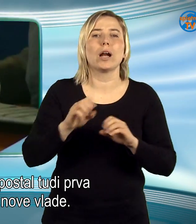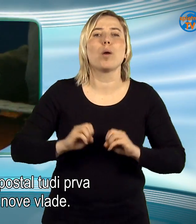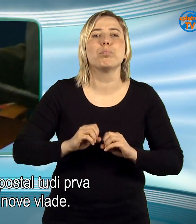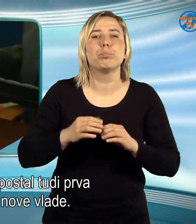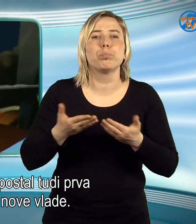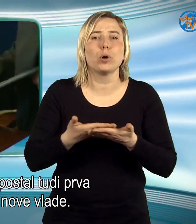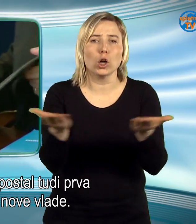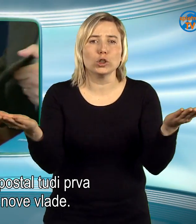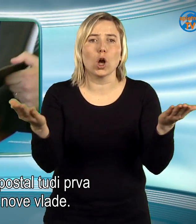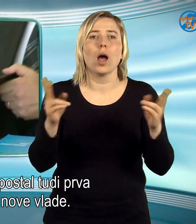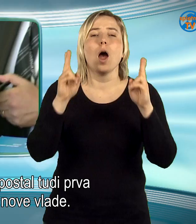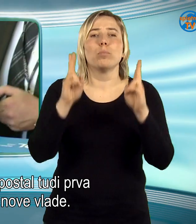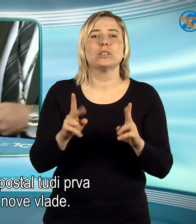vlade.